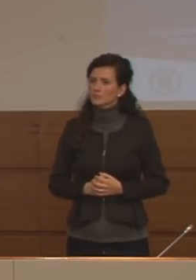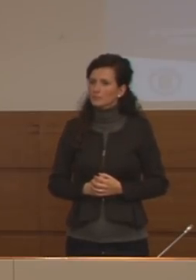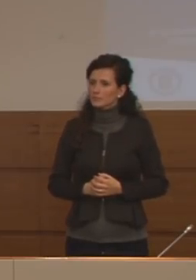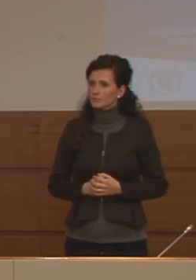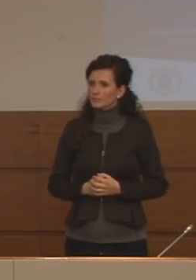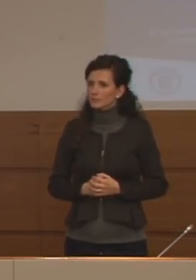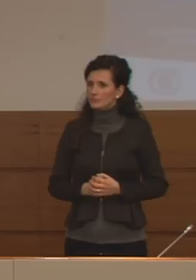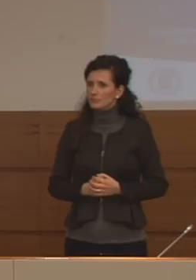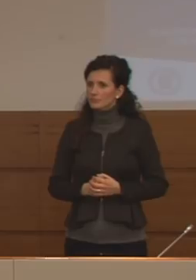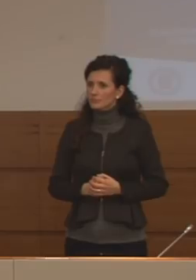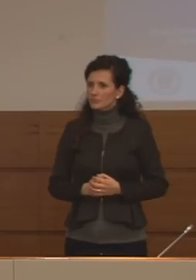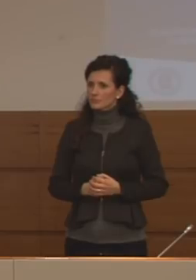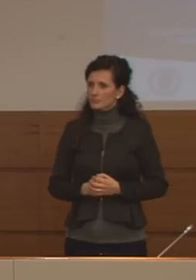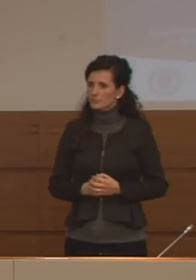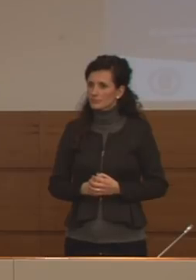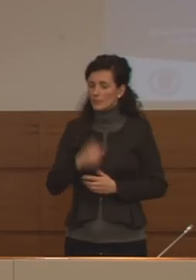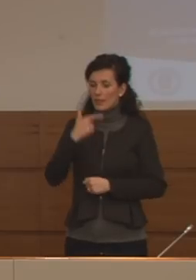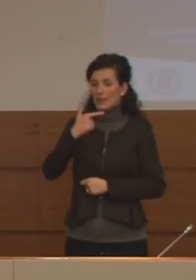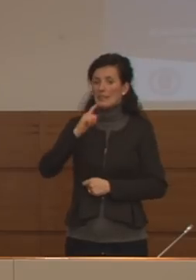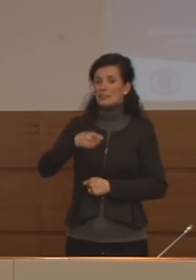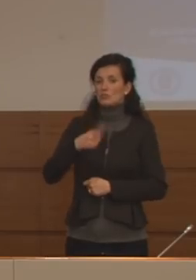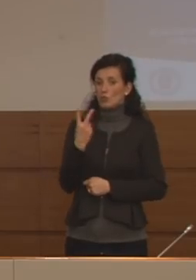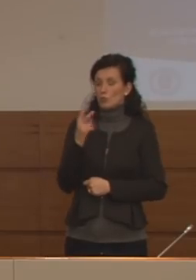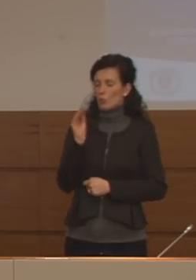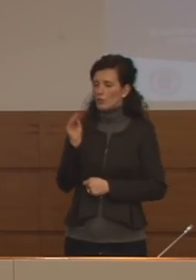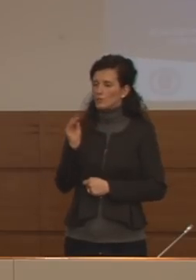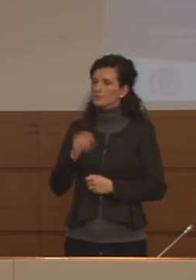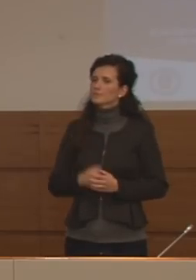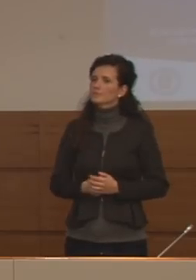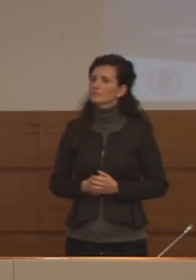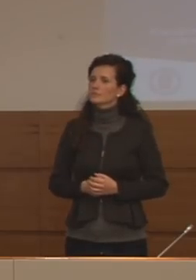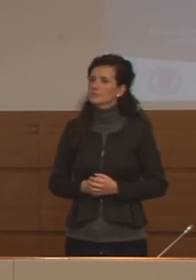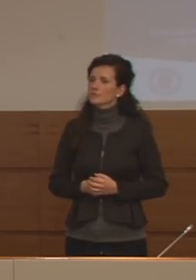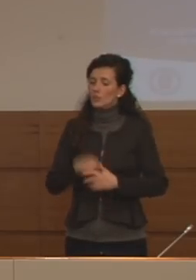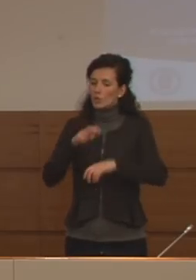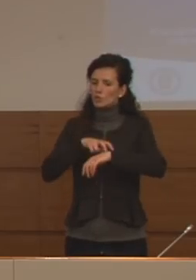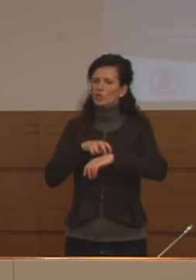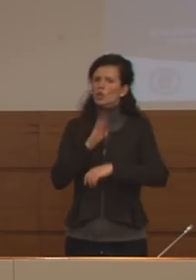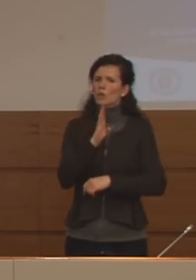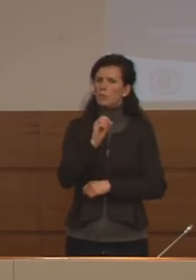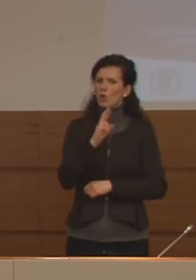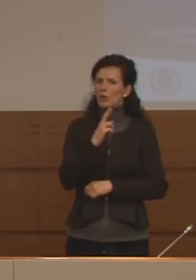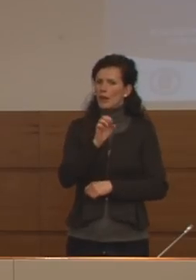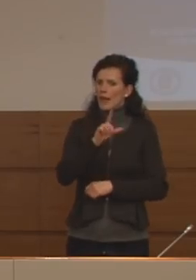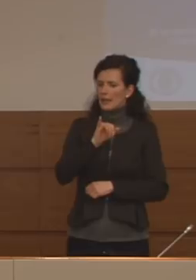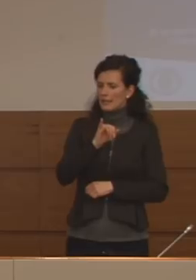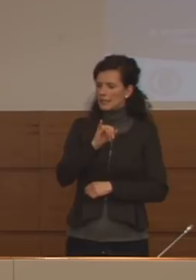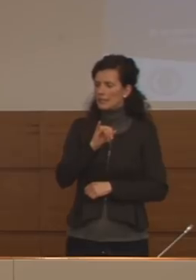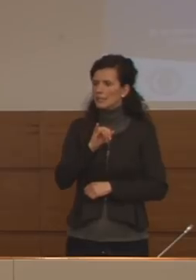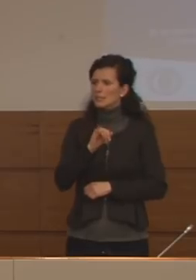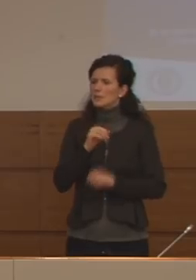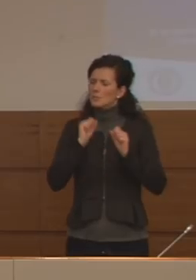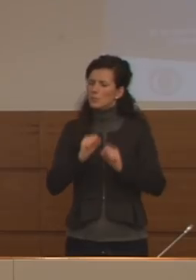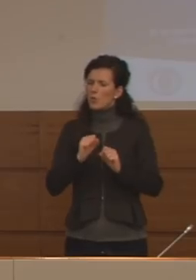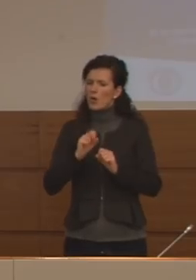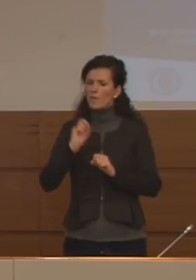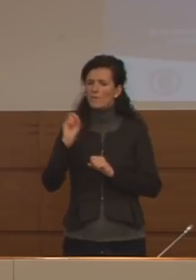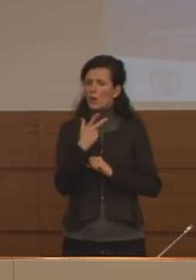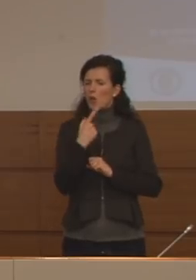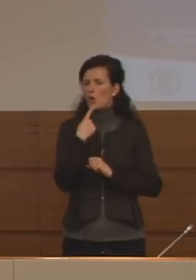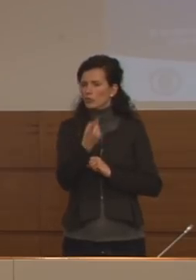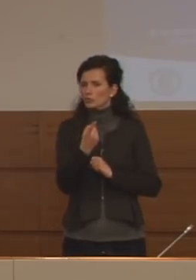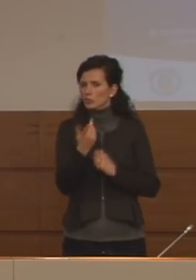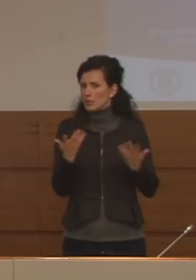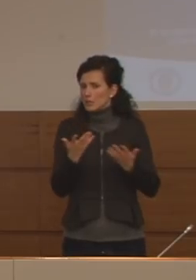buonasera daniele petraroli tg2 al dottor borrelli volevo chiedere un veloce commento sui numeri